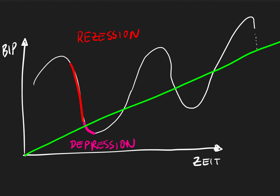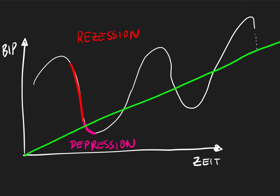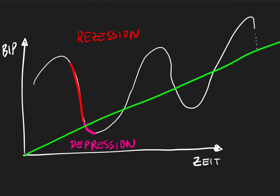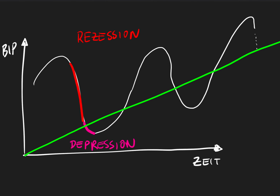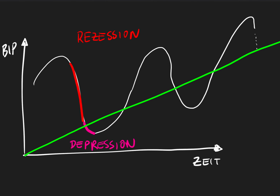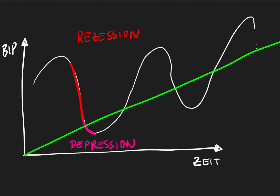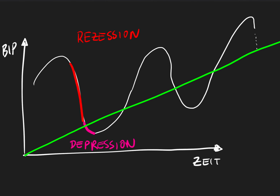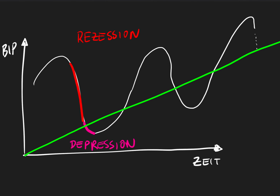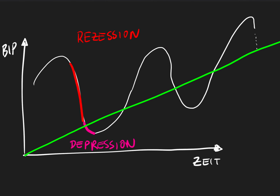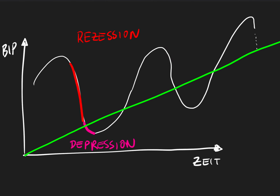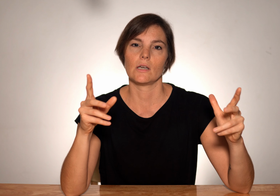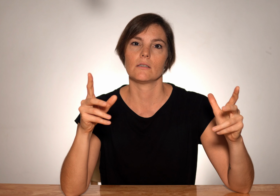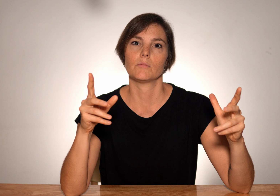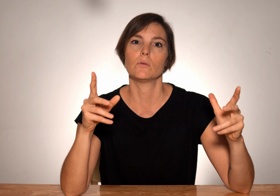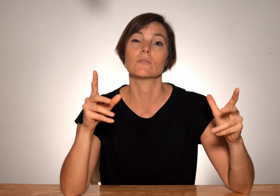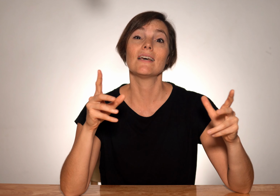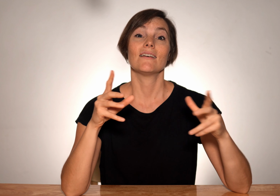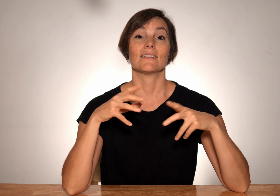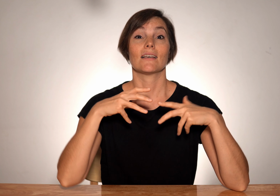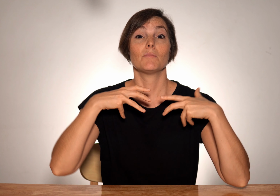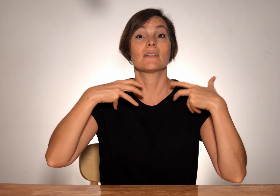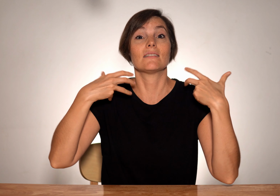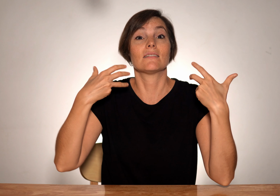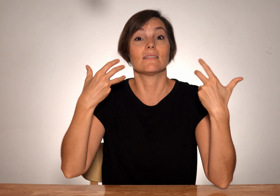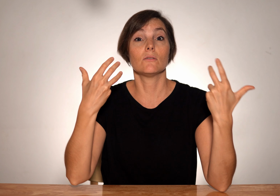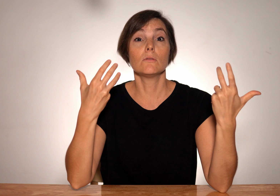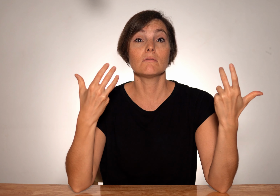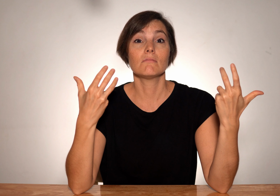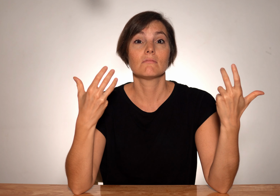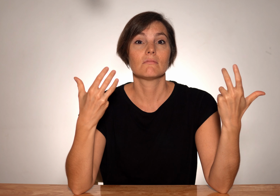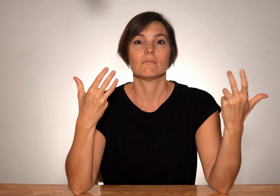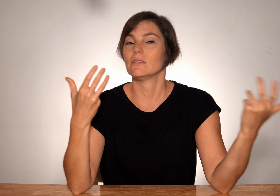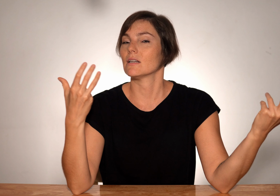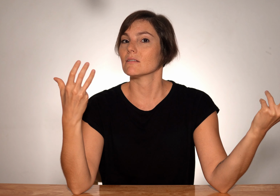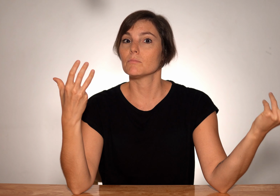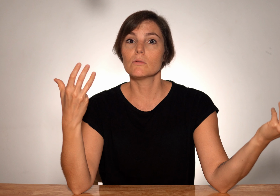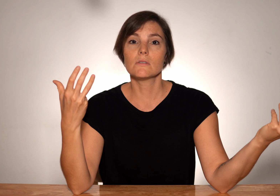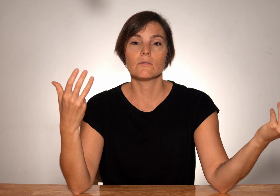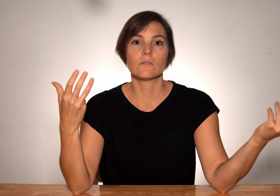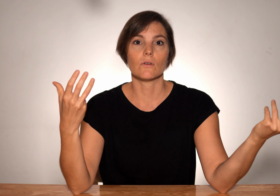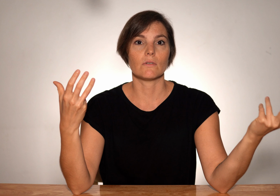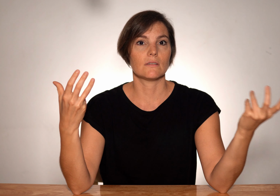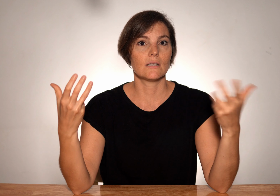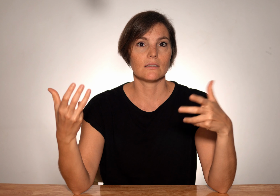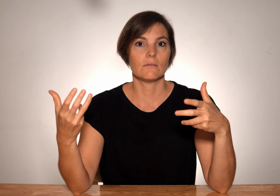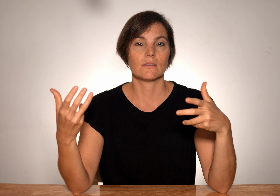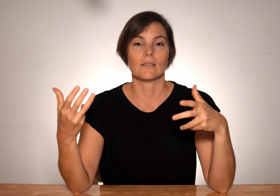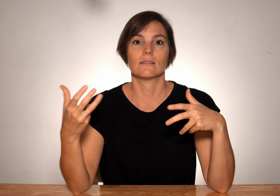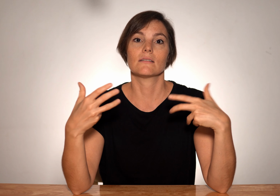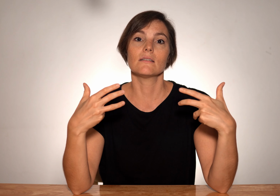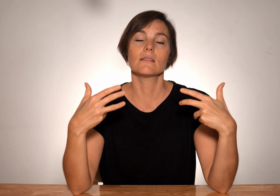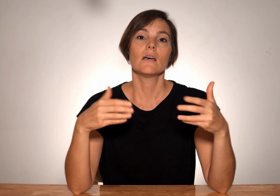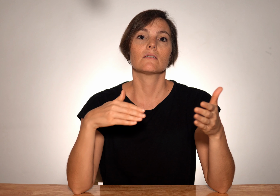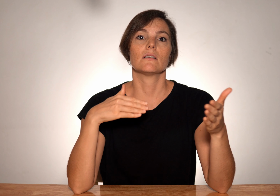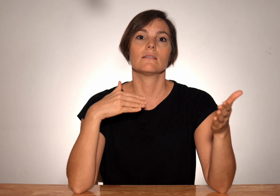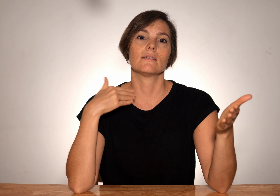Und das ist der entscheidende Punkt, weshalb eine Rezession weder was Positives noch was Negatives an sich ist, sondern sie